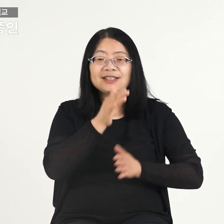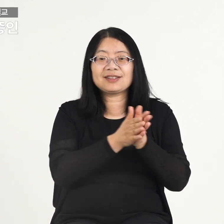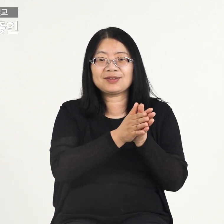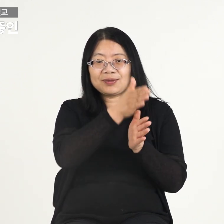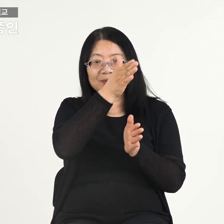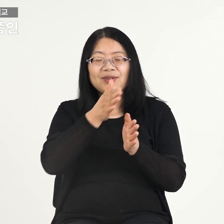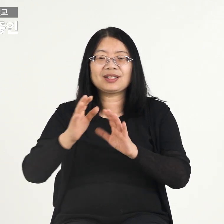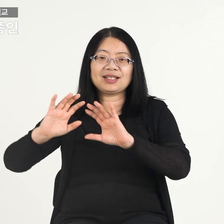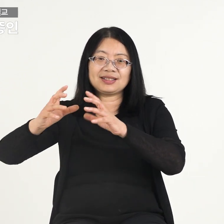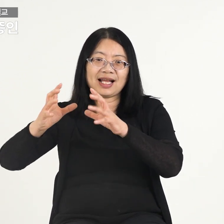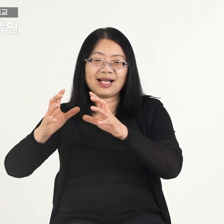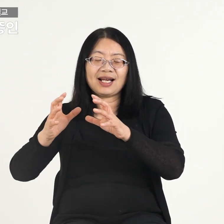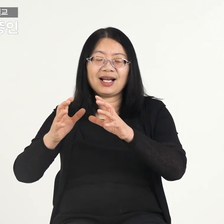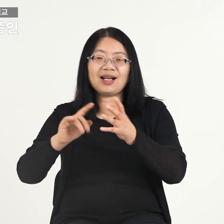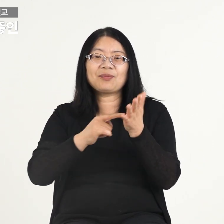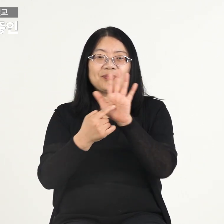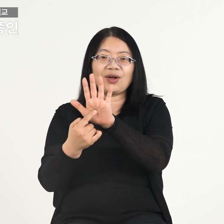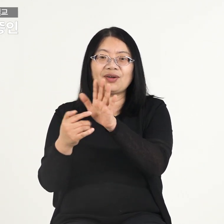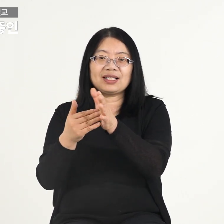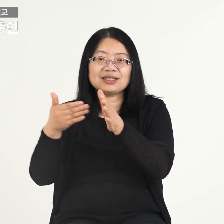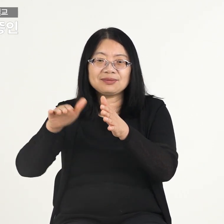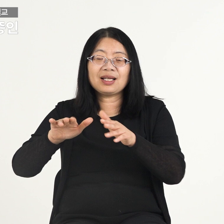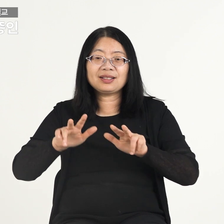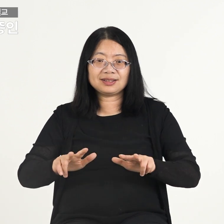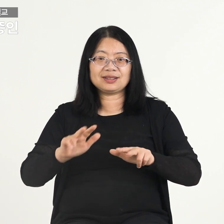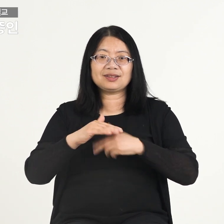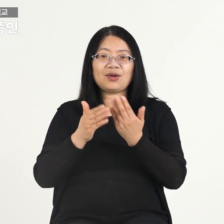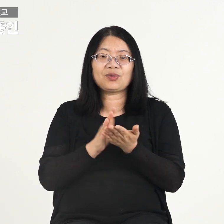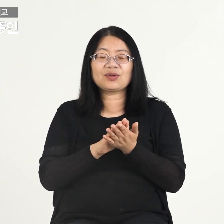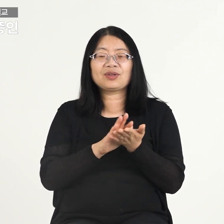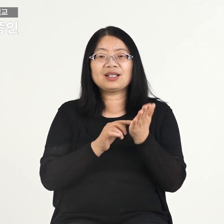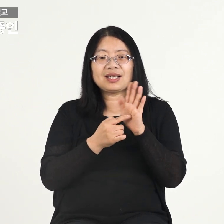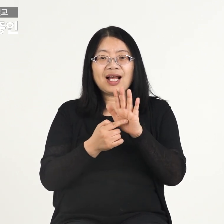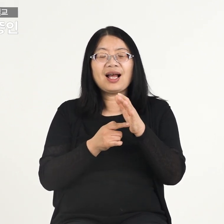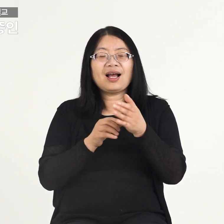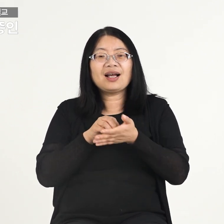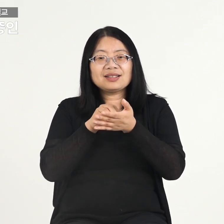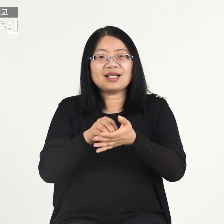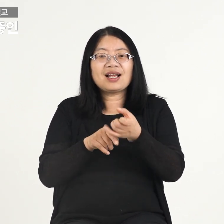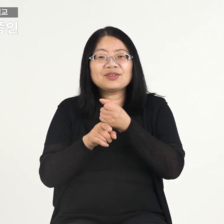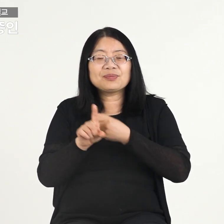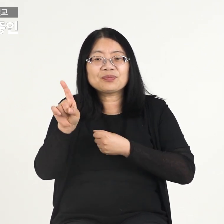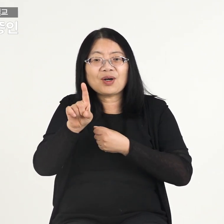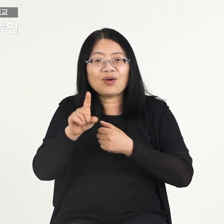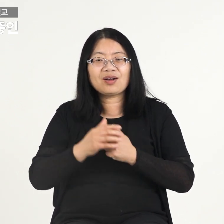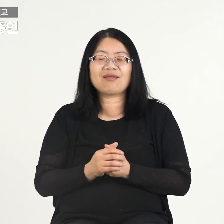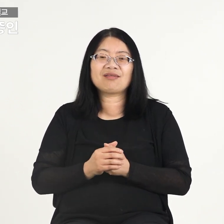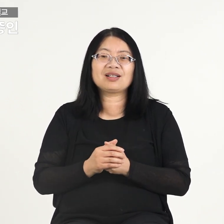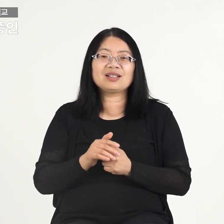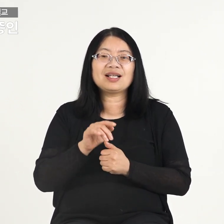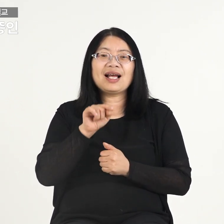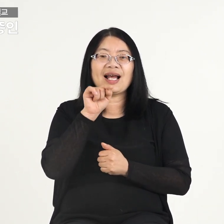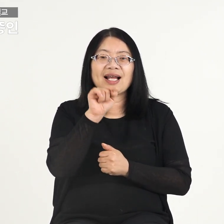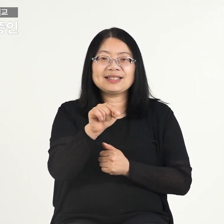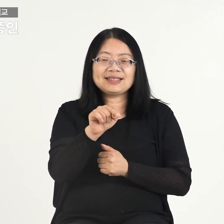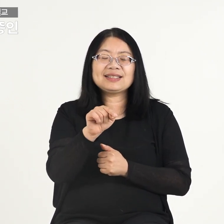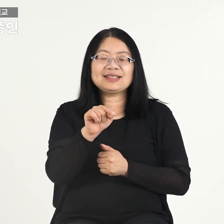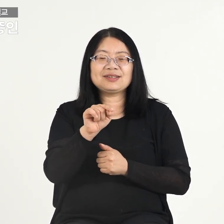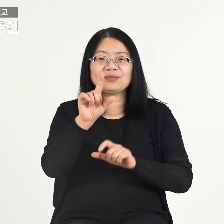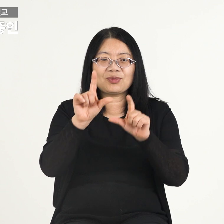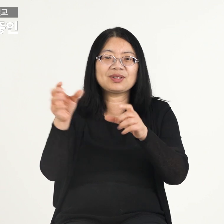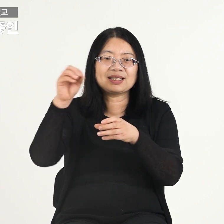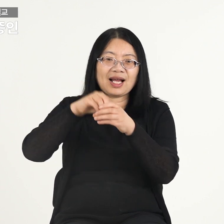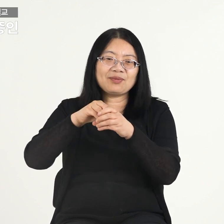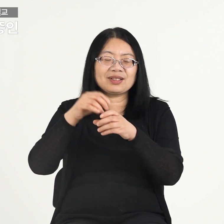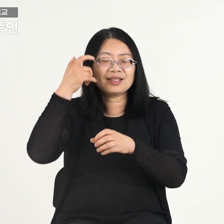실질적인 나라였지만 여기에서 등장하는 이유는 여기에 담아진 영적인 메시지